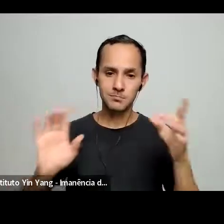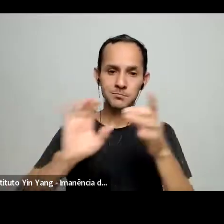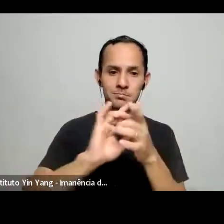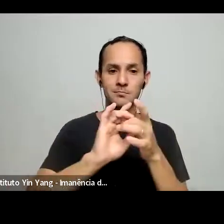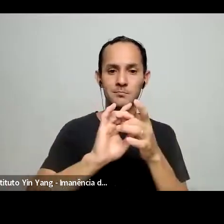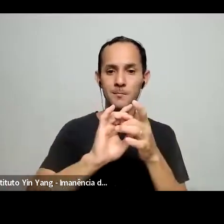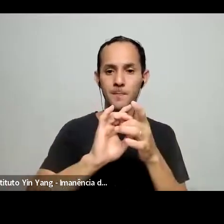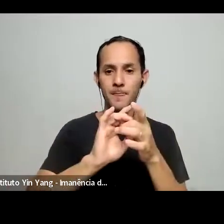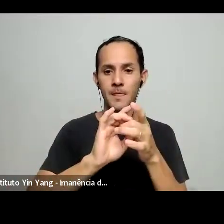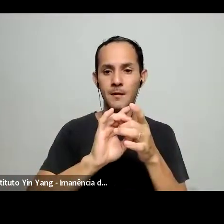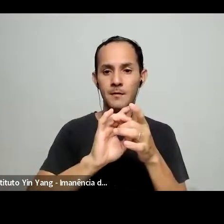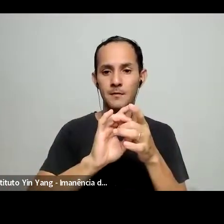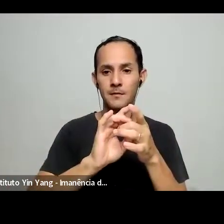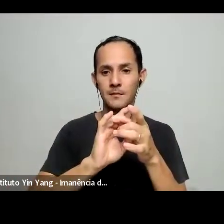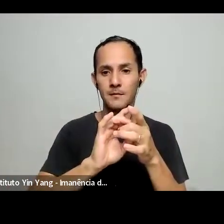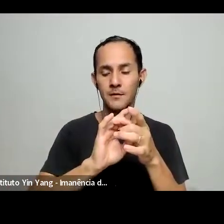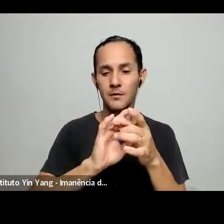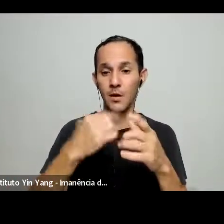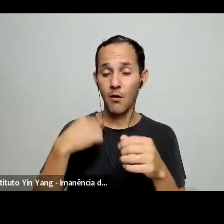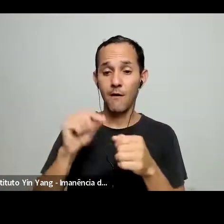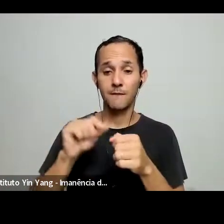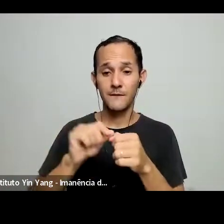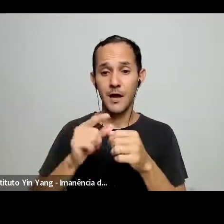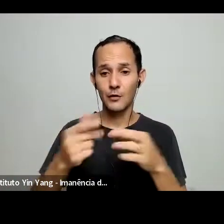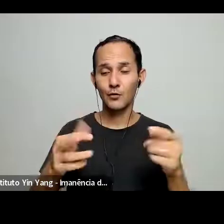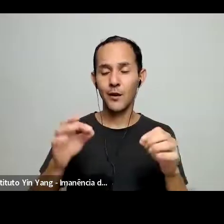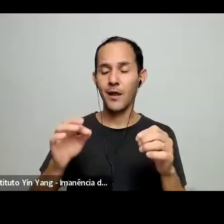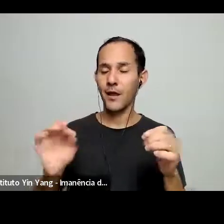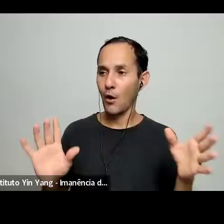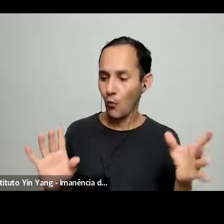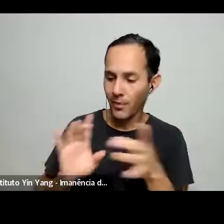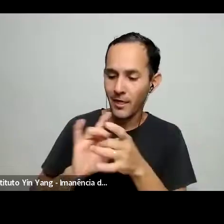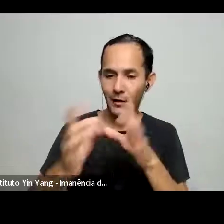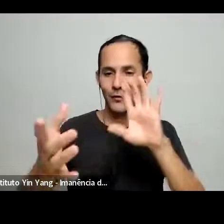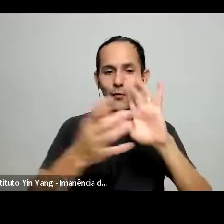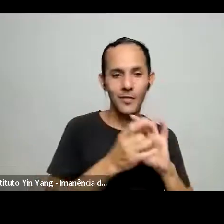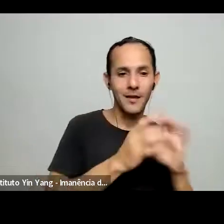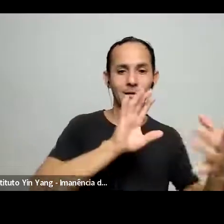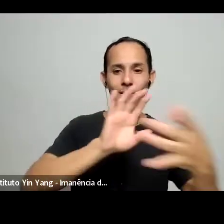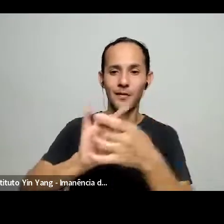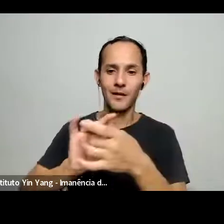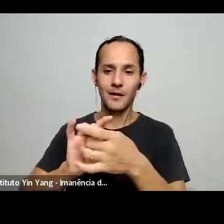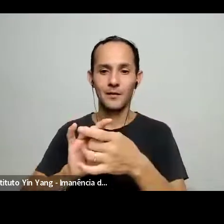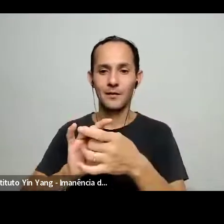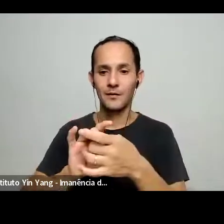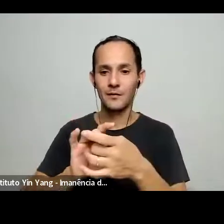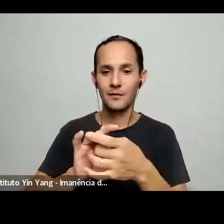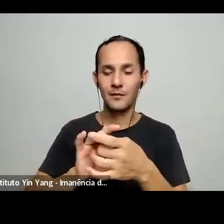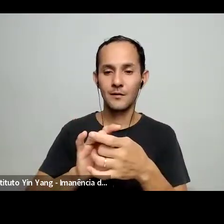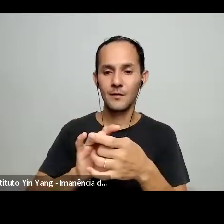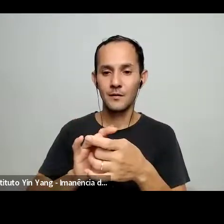dizer que eu só faço as costuras desses grandes, desses